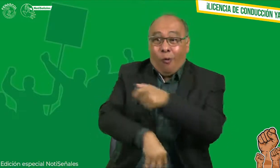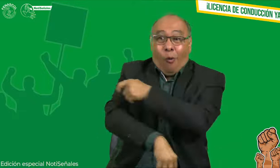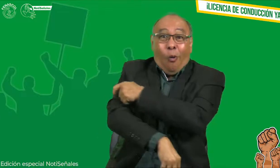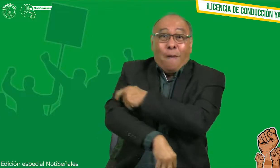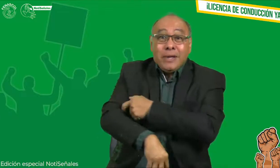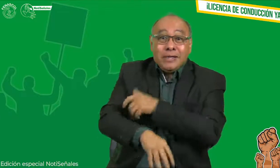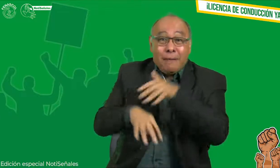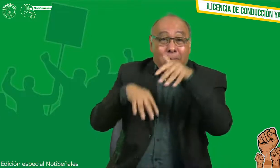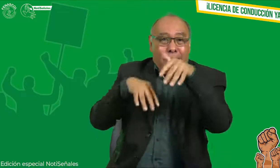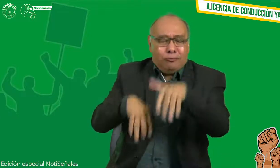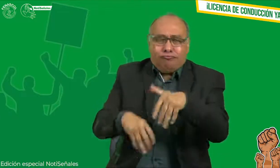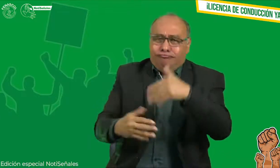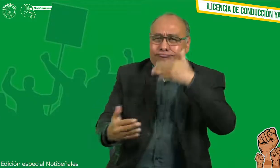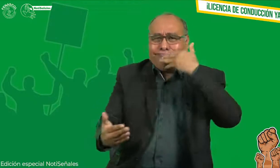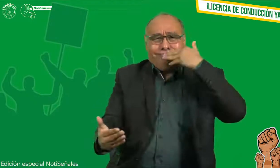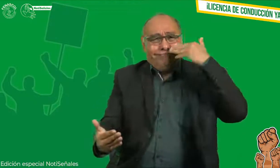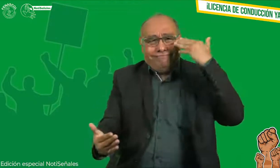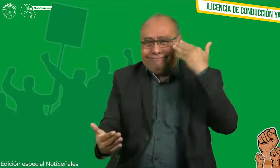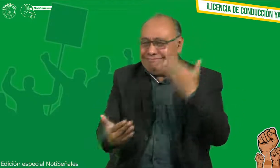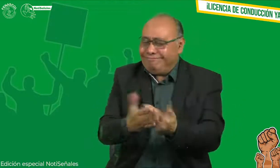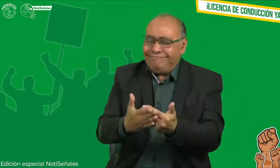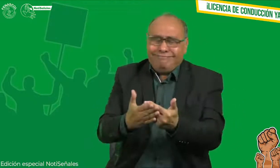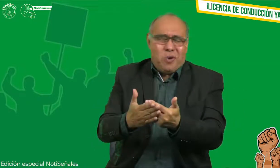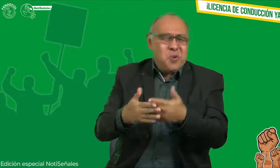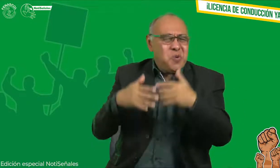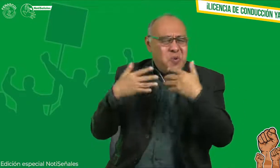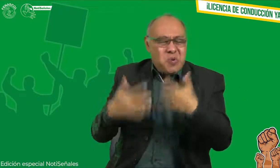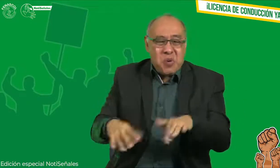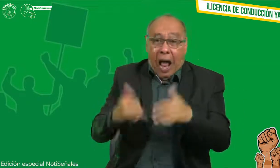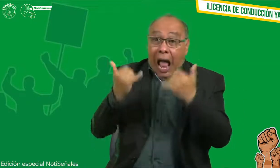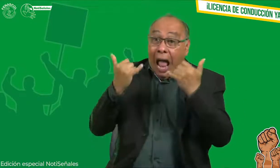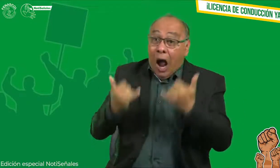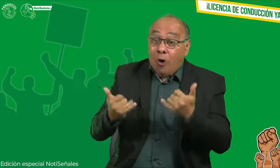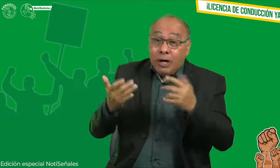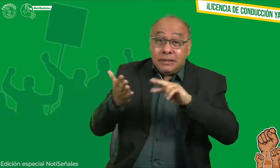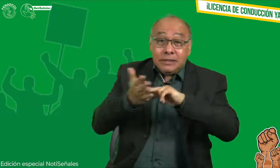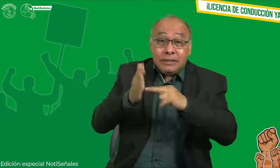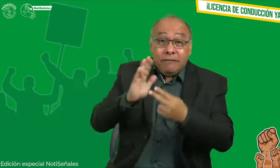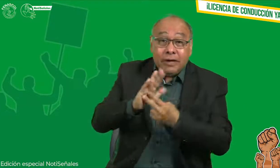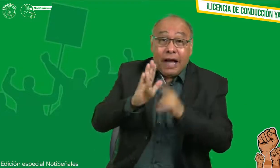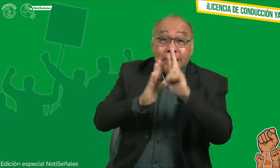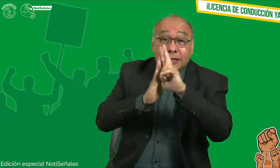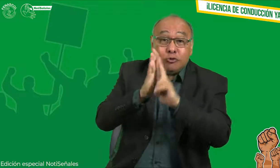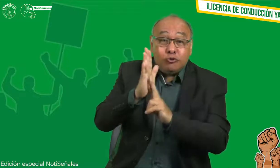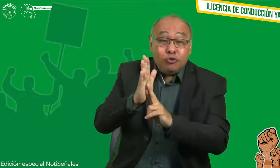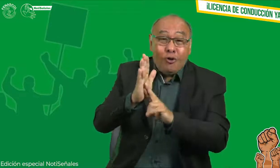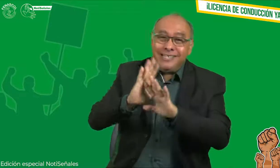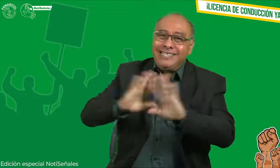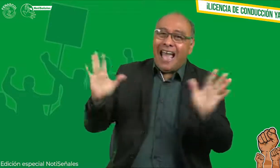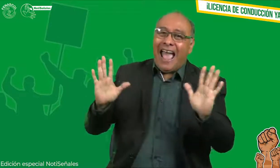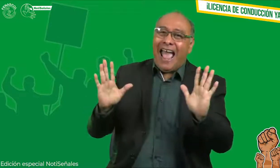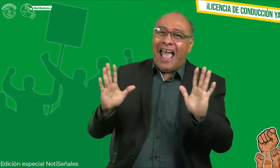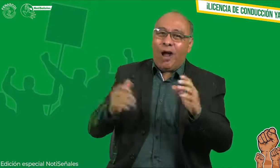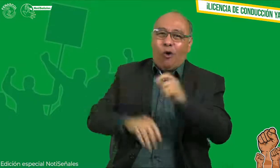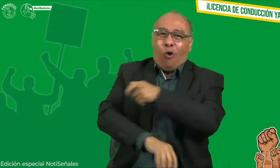personas que hacen parte de ese comité del plantón. Muchas gracias a todos y todas